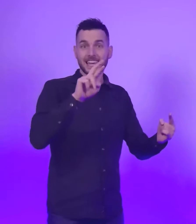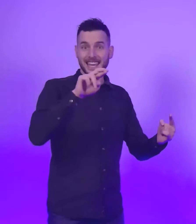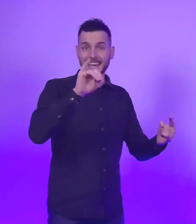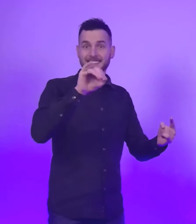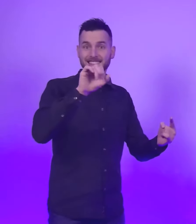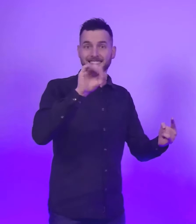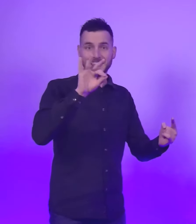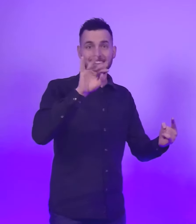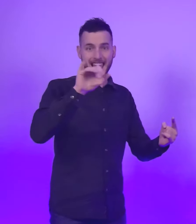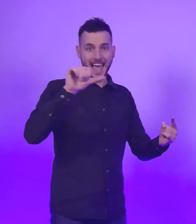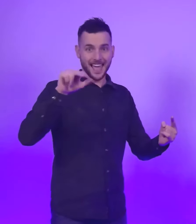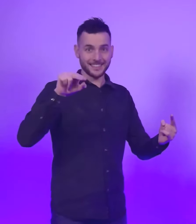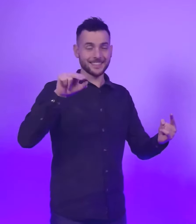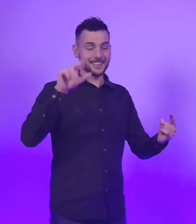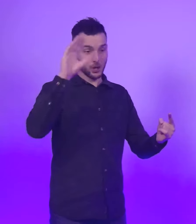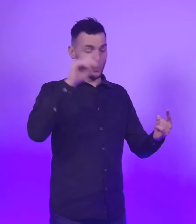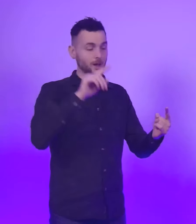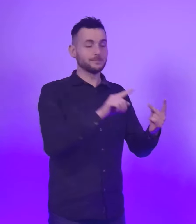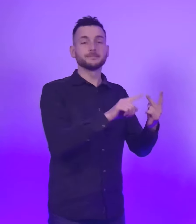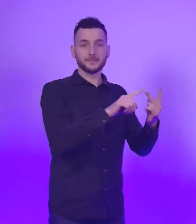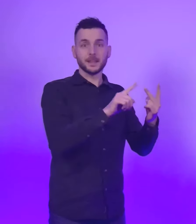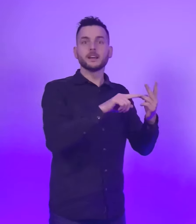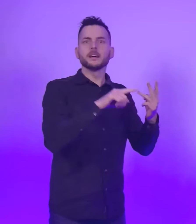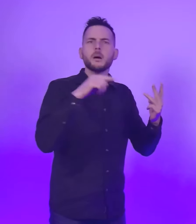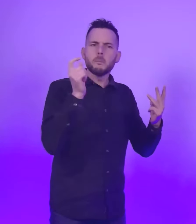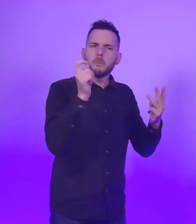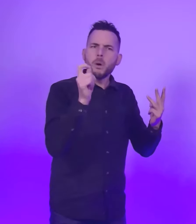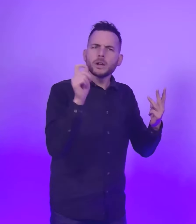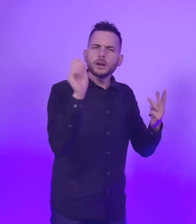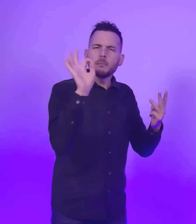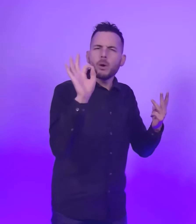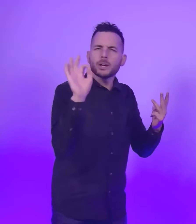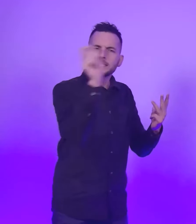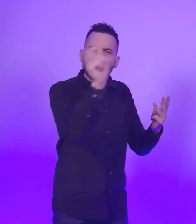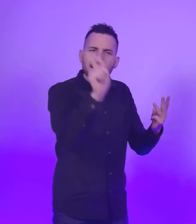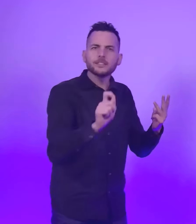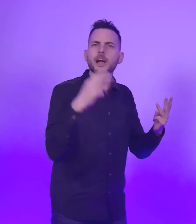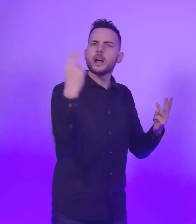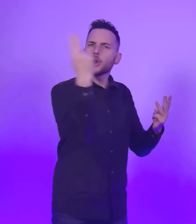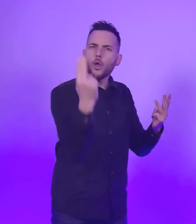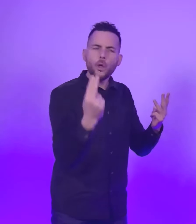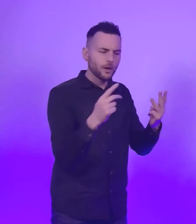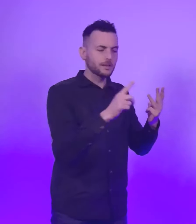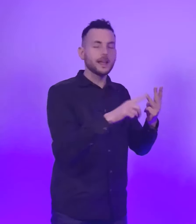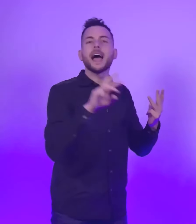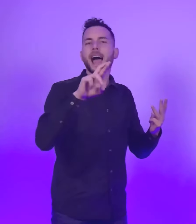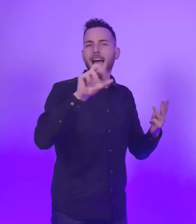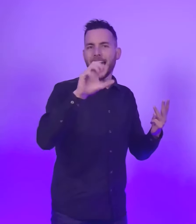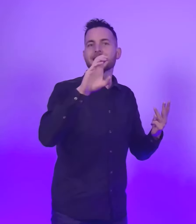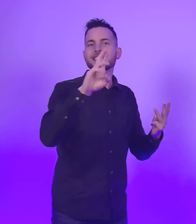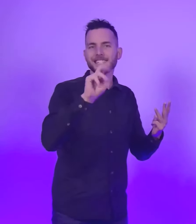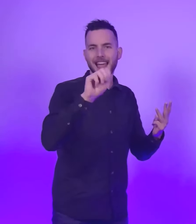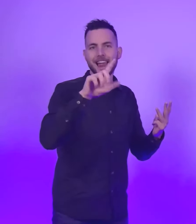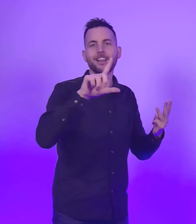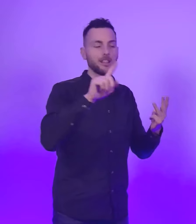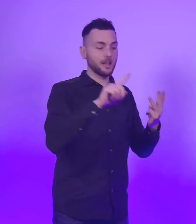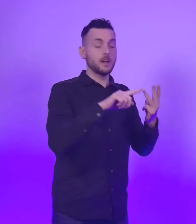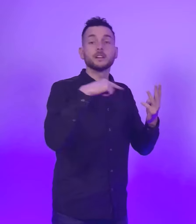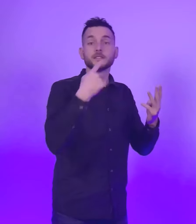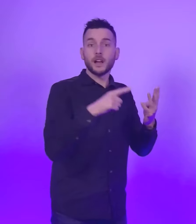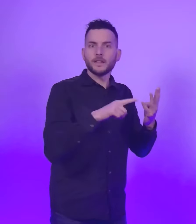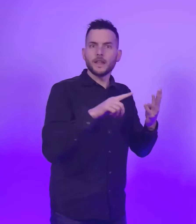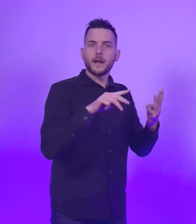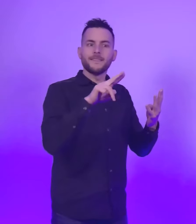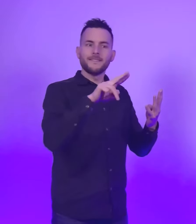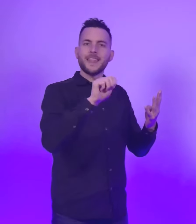Ja. En toen kwam, die kon heel mooi schetsen en kleuren. Rachel. Ja. En toen had je Mels. Ja. Oh, en toen kwam